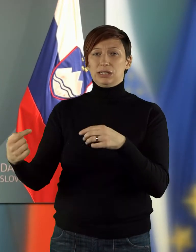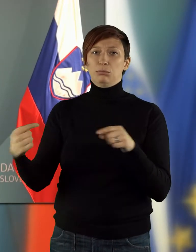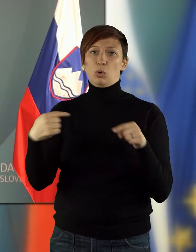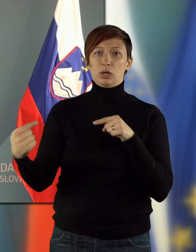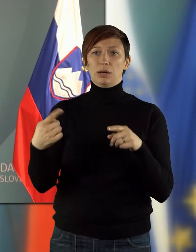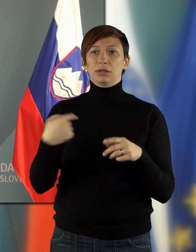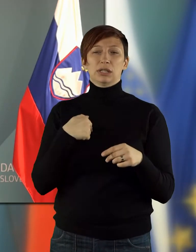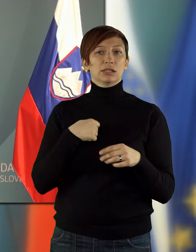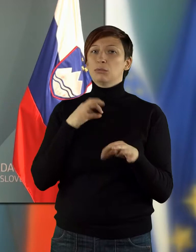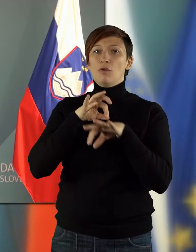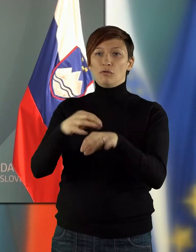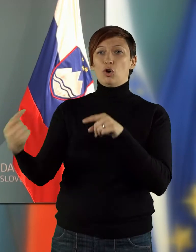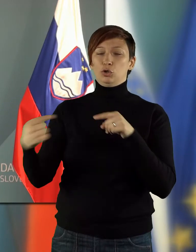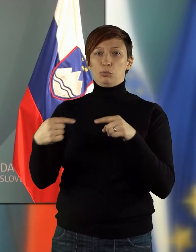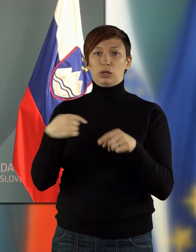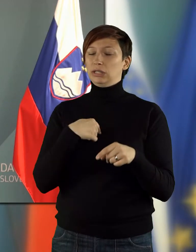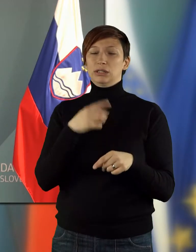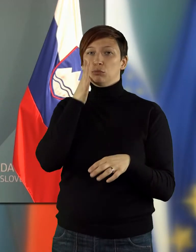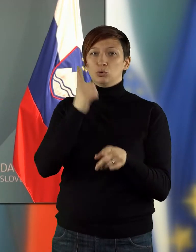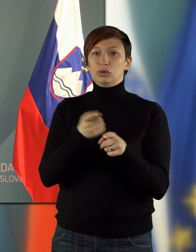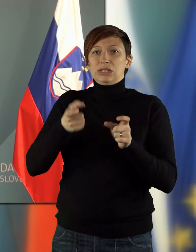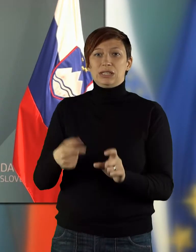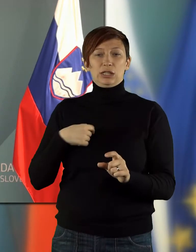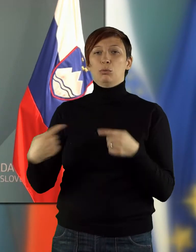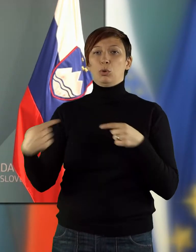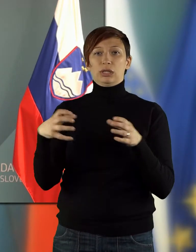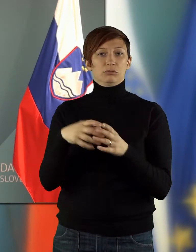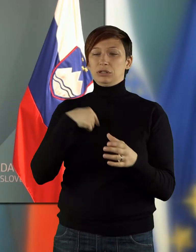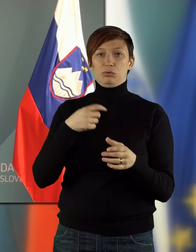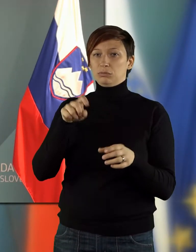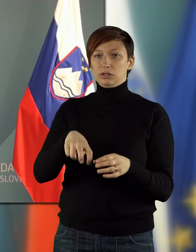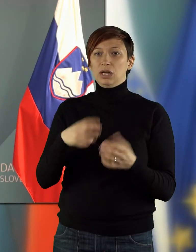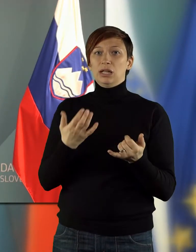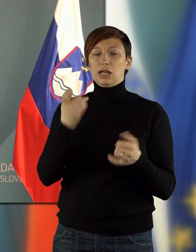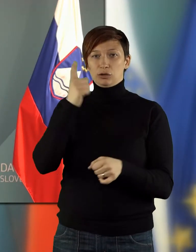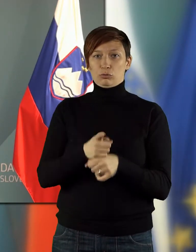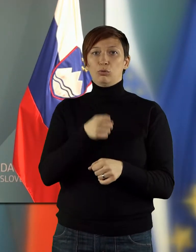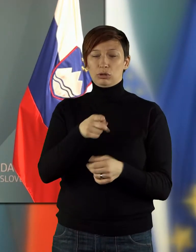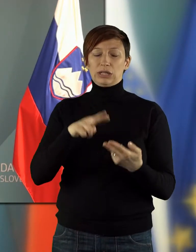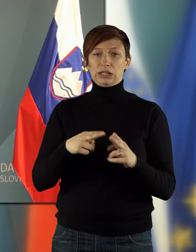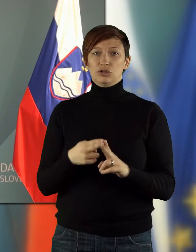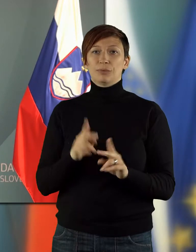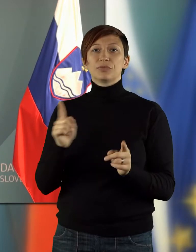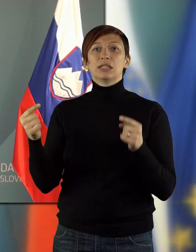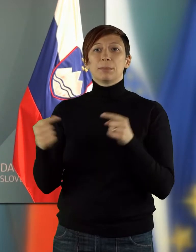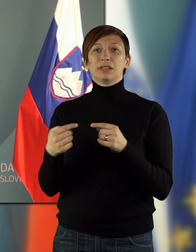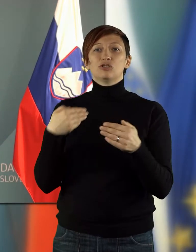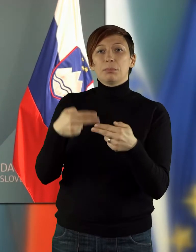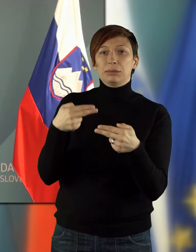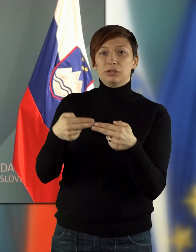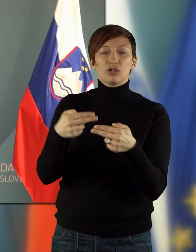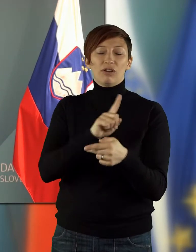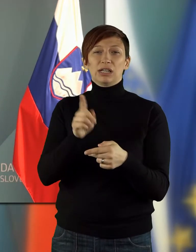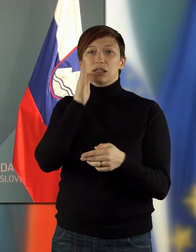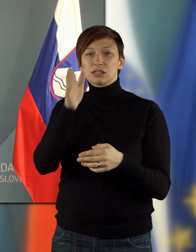s pogajanjem, vendar pogajanj kot takih ne bom več vodil in tudi ne bom sedel v pogajalski skupini. Tako je bila skupina danes odločena. Kar se pa